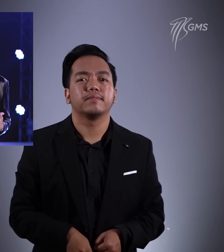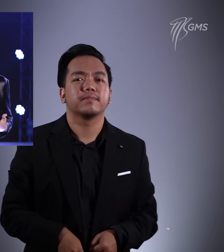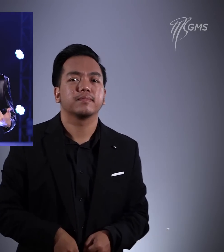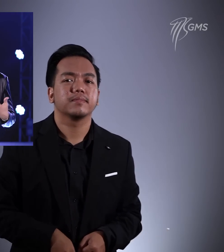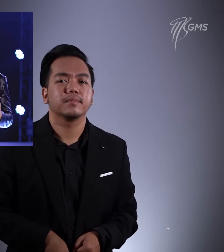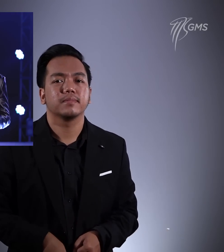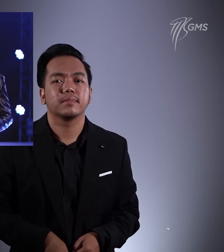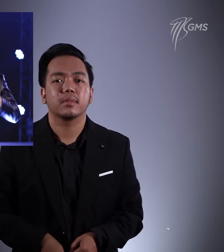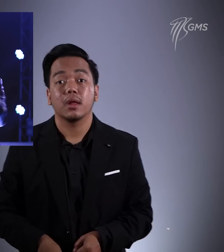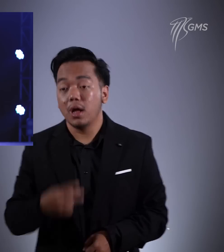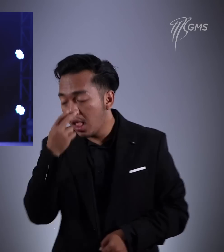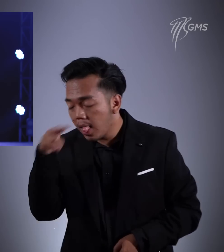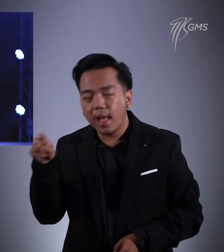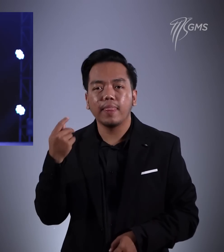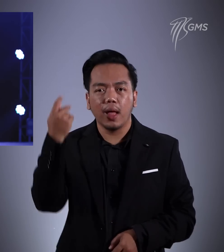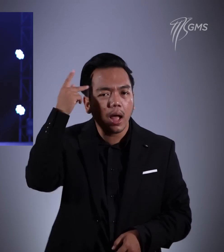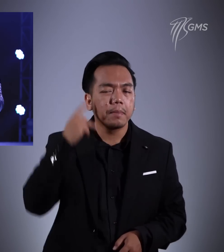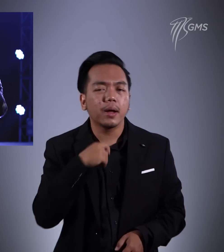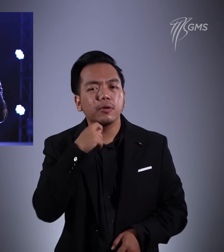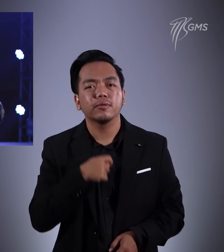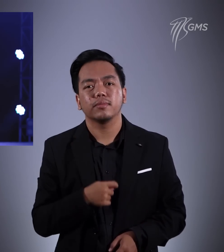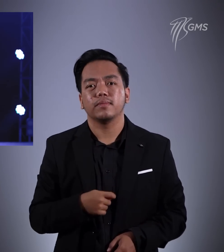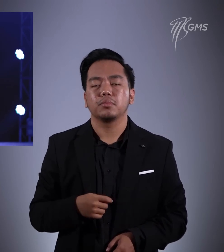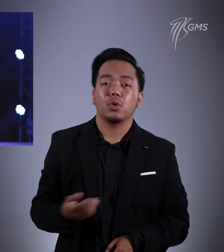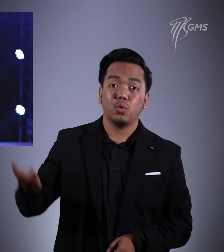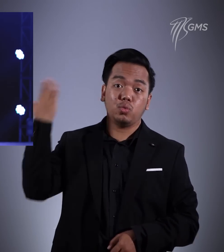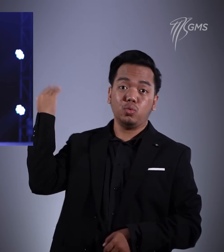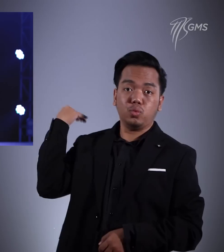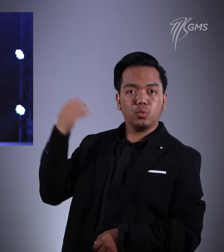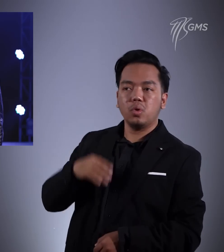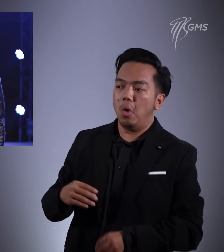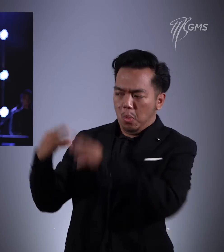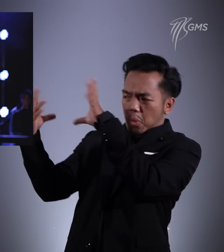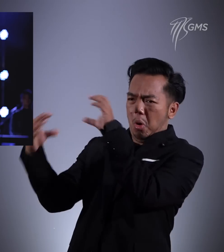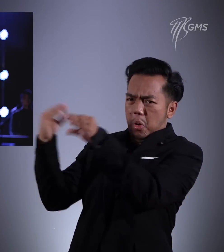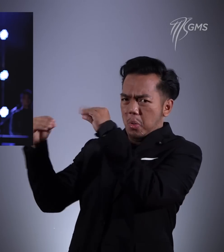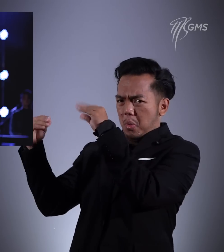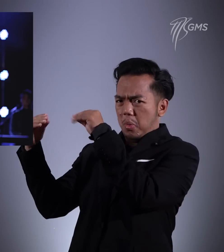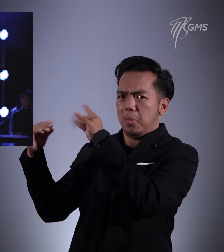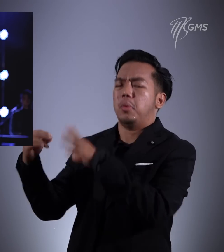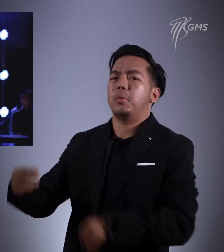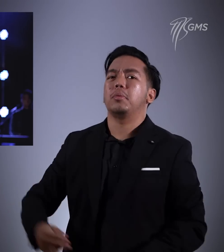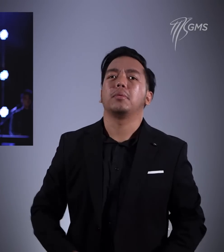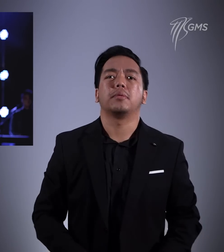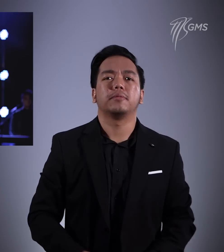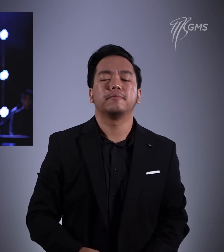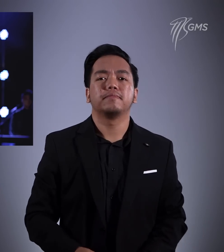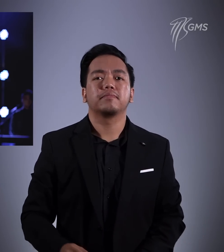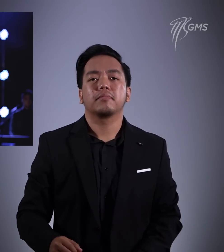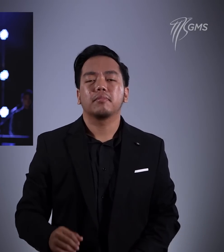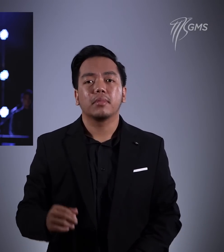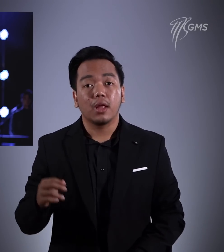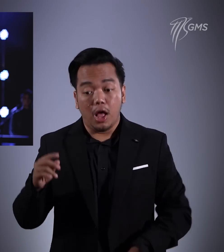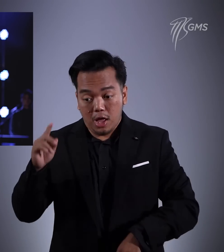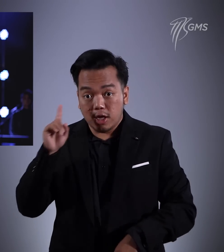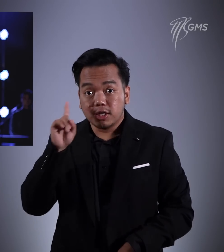dia sangat heboh sekali. Dia protes menyerbu tata Allah tanpa permisi. Tapi baru satu pasal